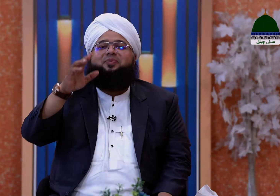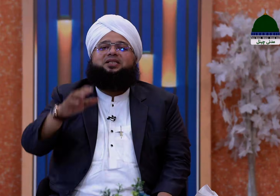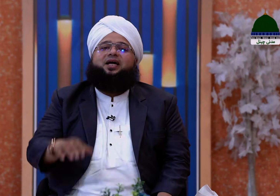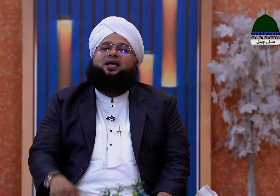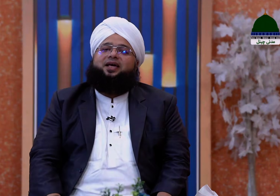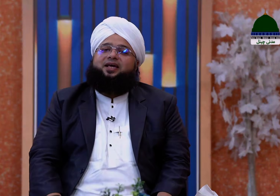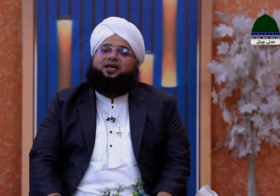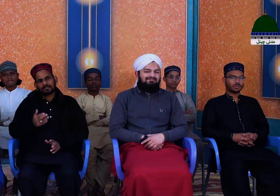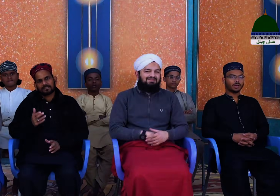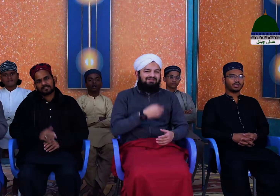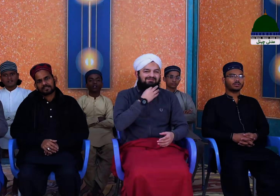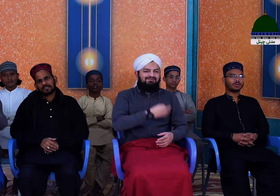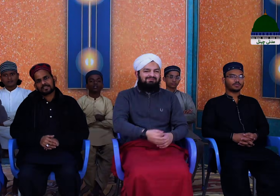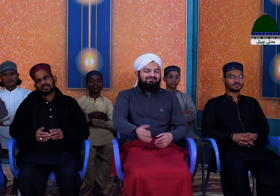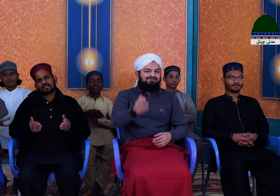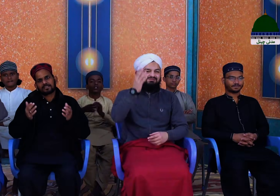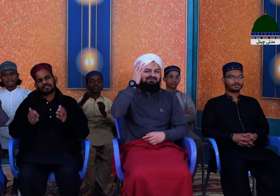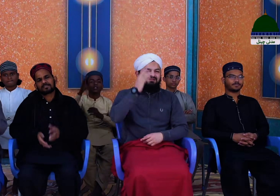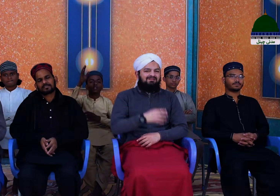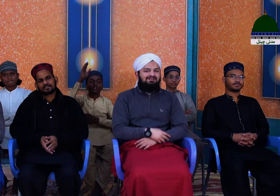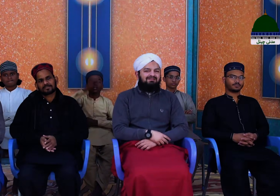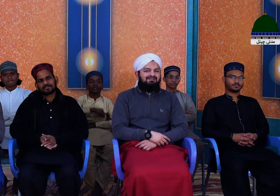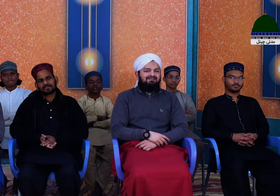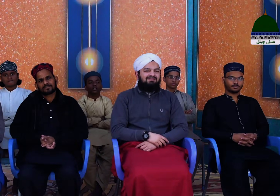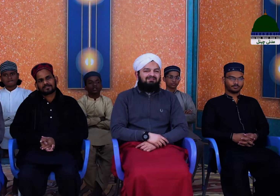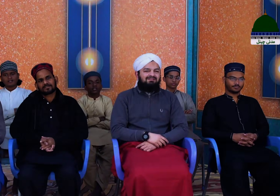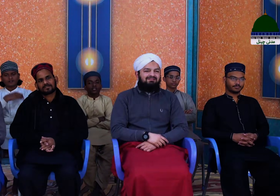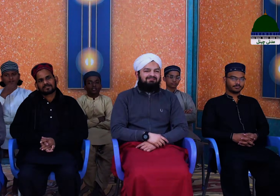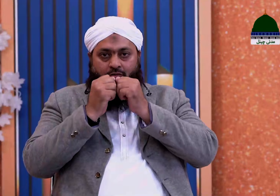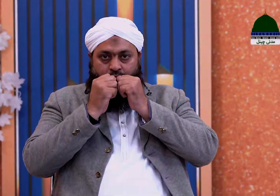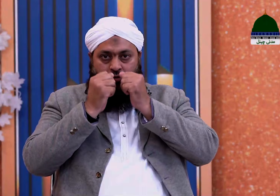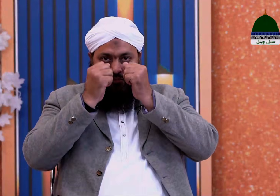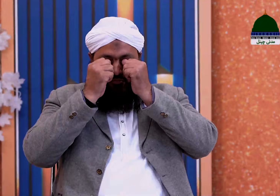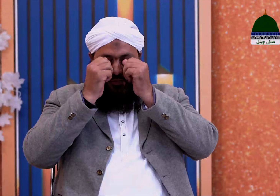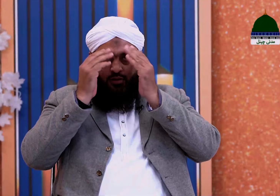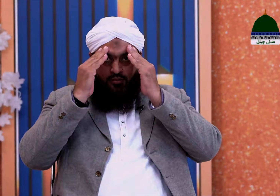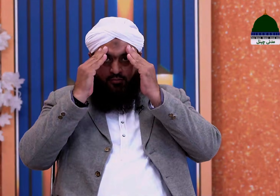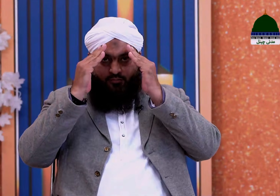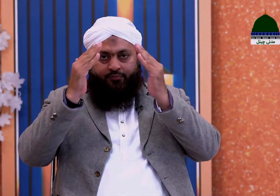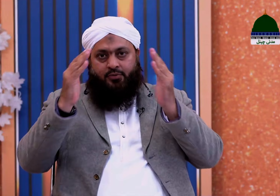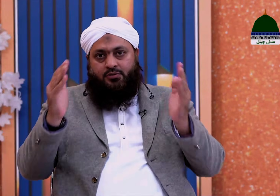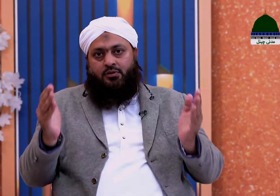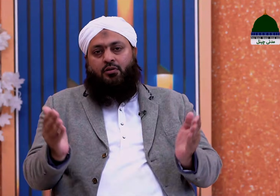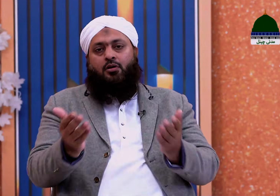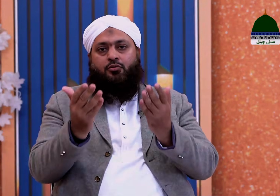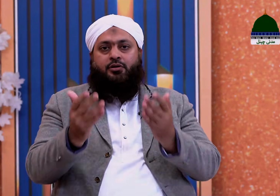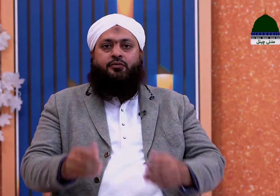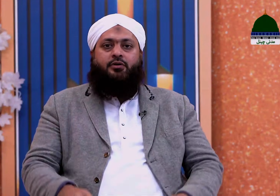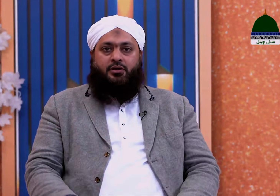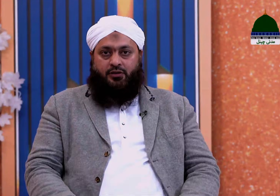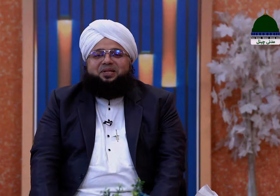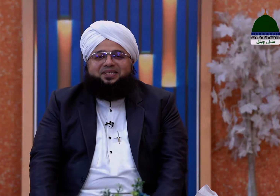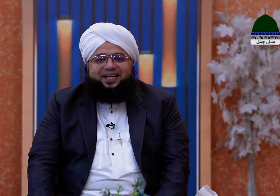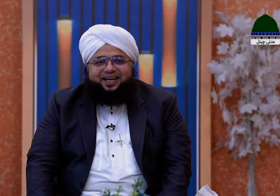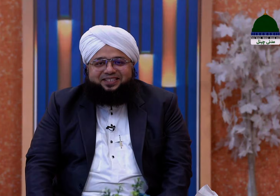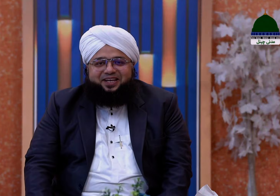نازل فرماتا ہے۔ سبحان اللہ، صلو علی الحبیب صلی اللہ تعالی علی محمد صلی اللہ علیہ